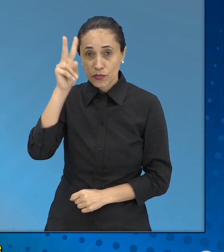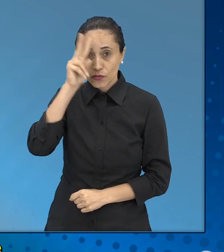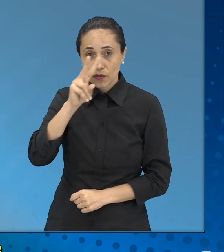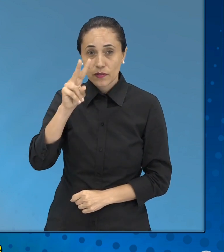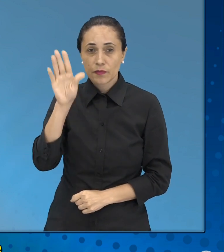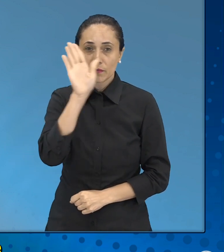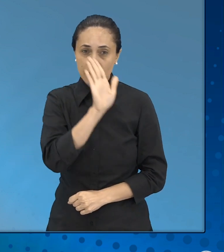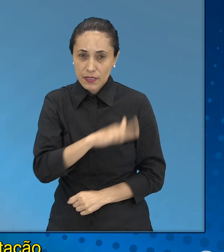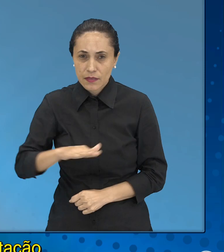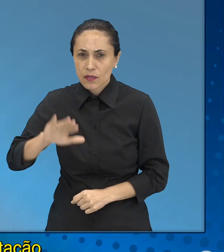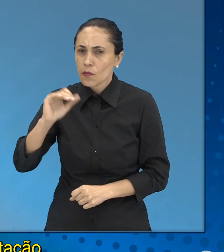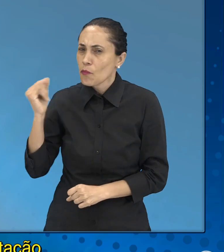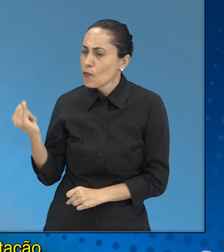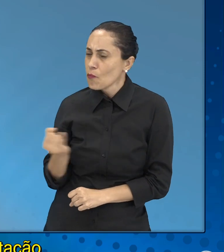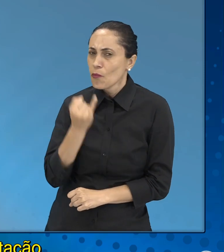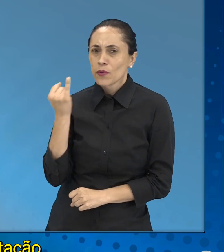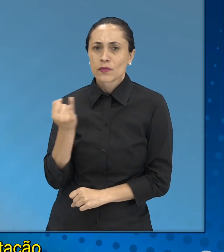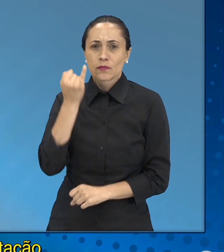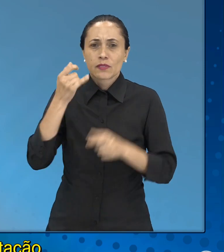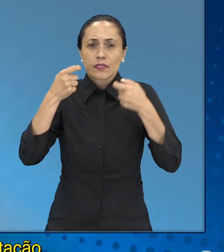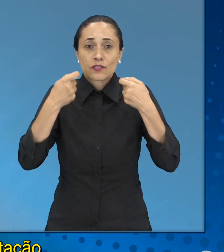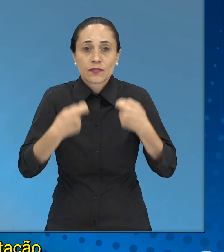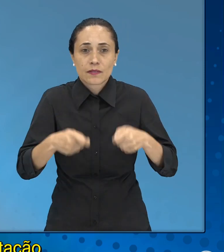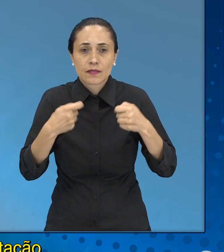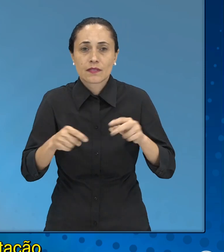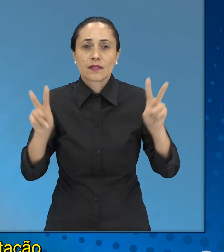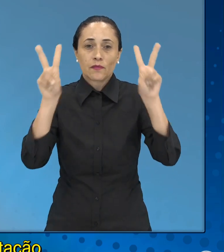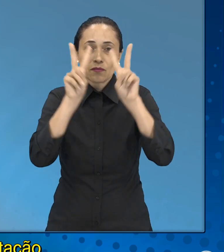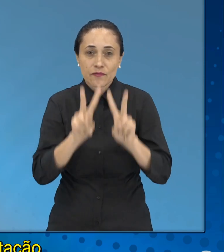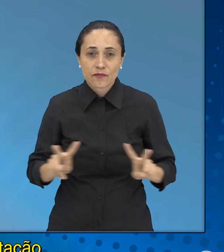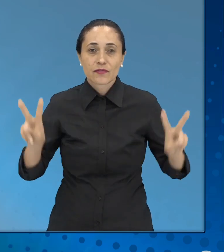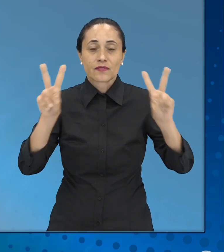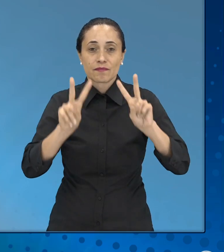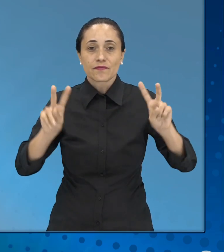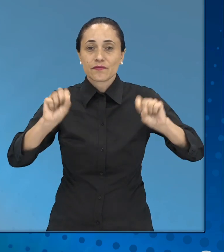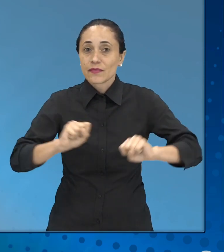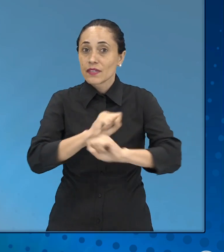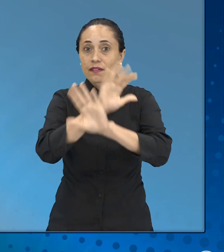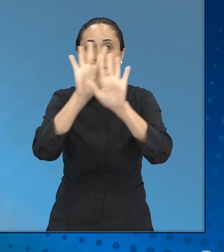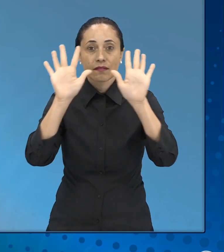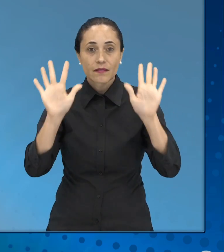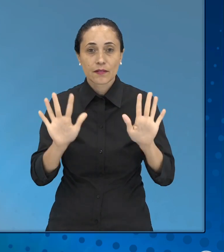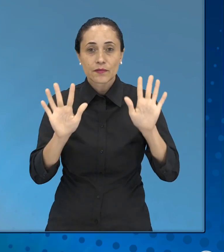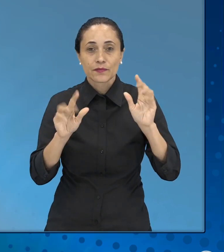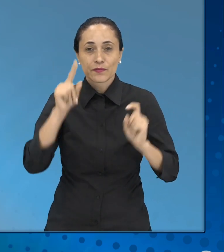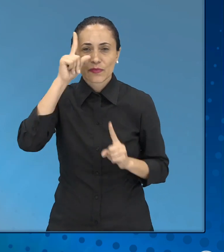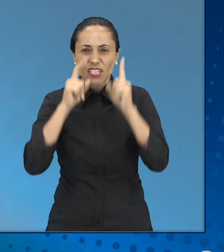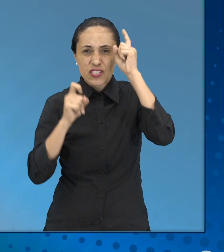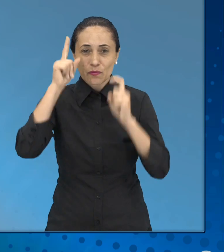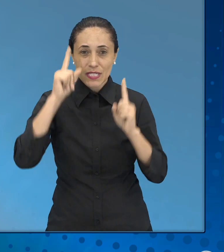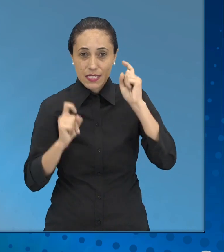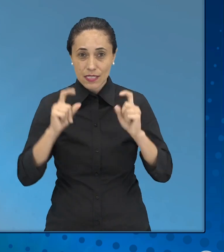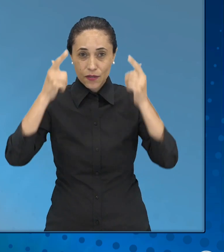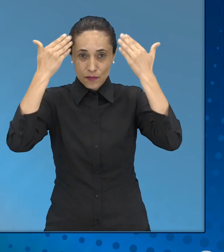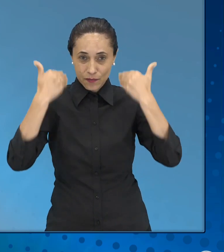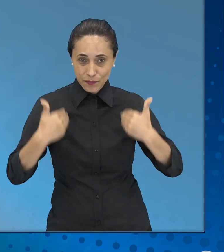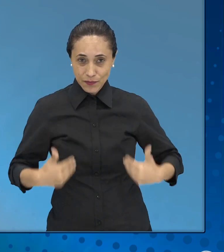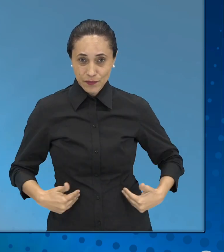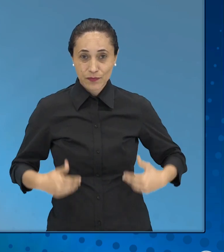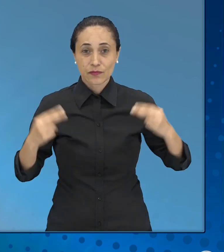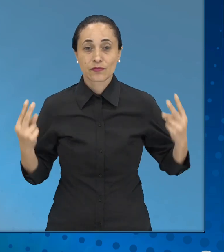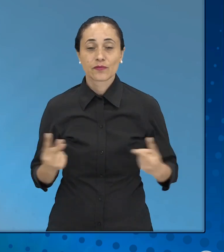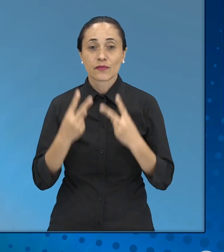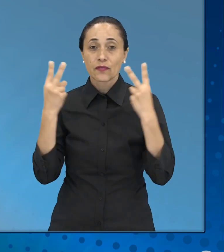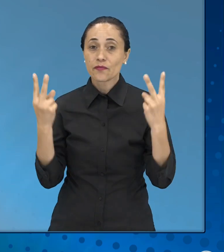necessário e relevante no contexto de contação de histórias infantis, pela sua evidente visualidade,